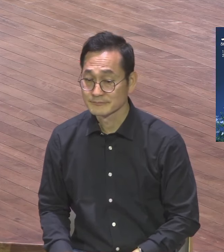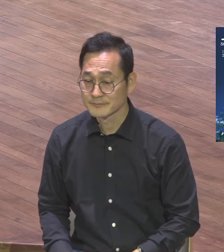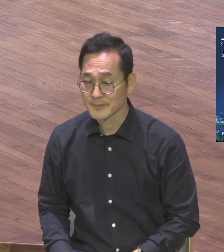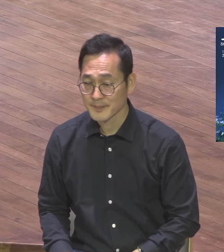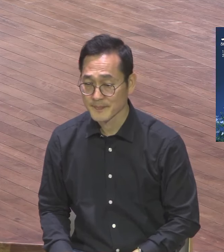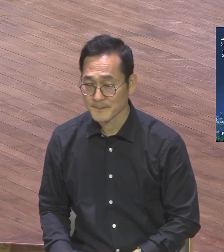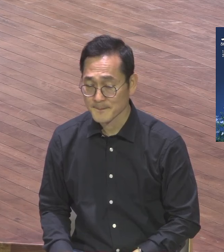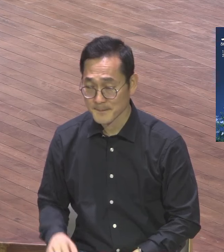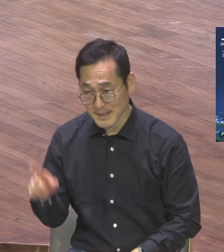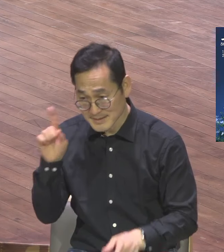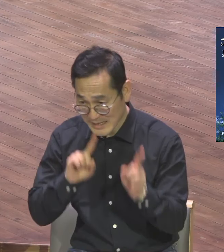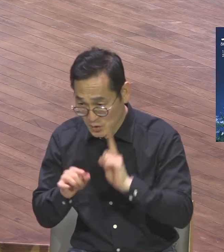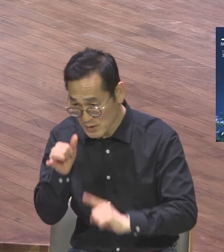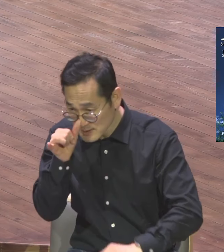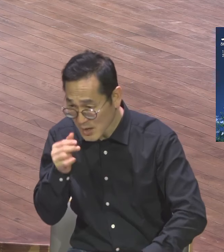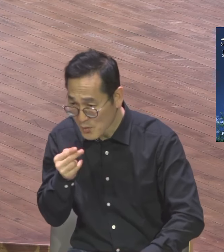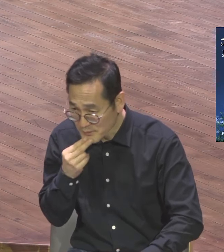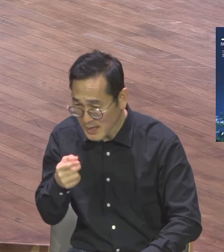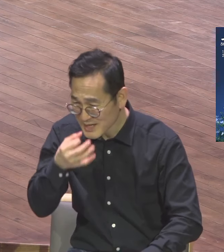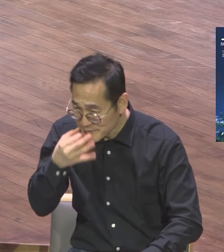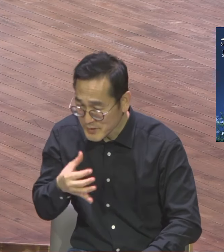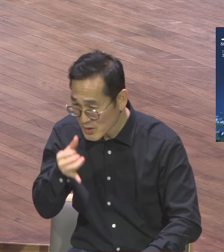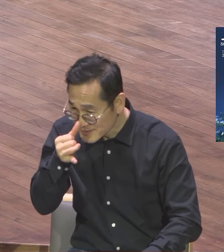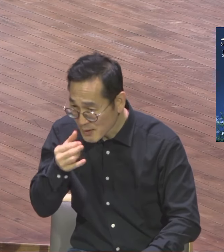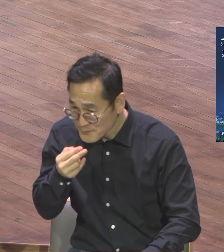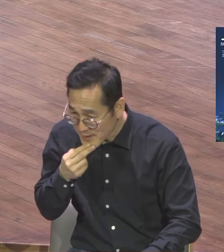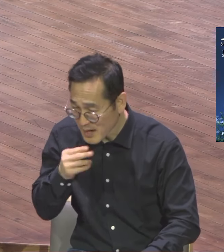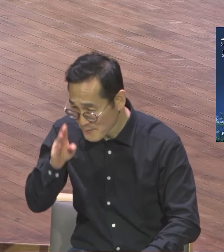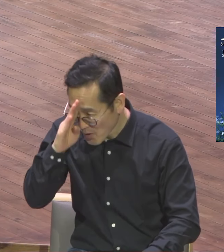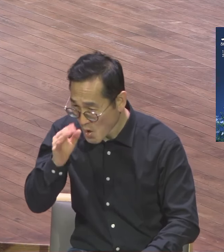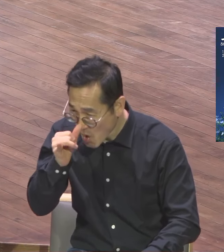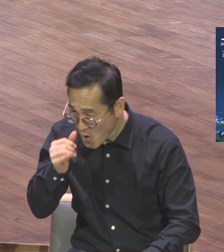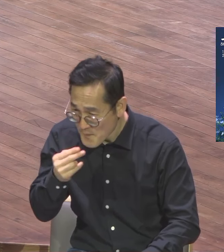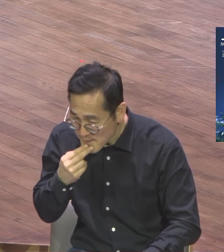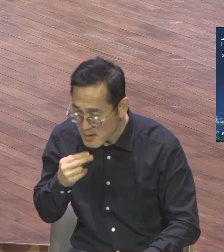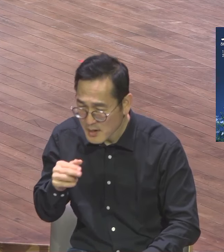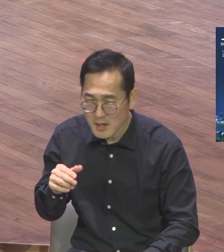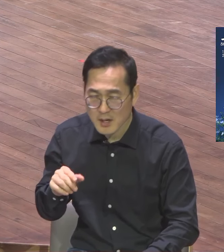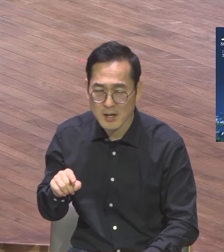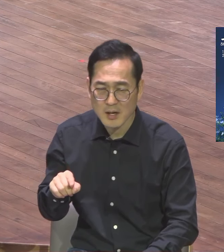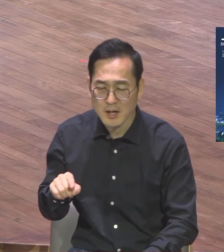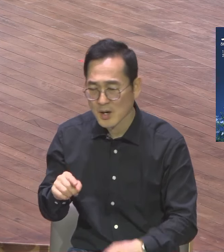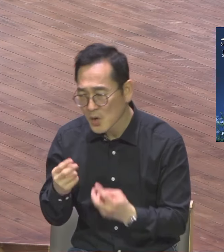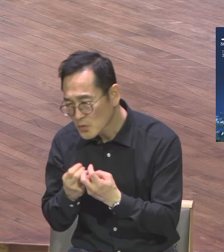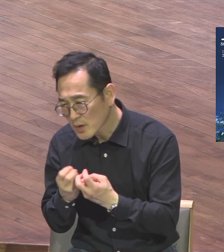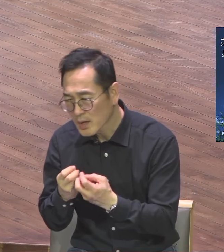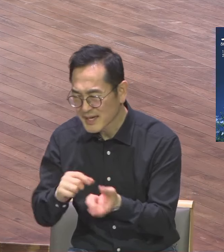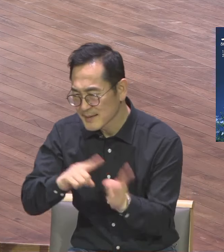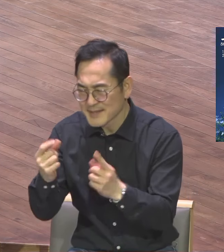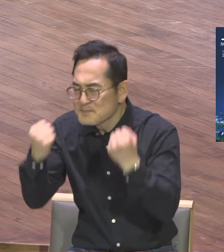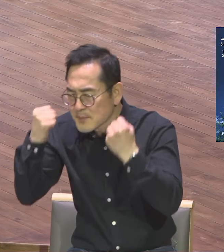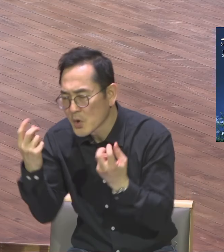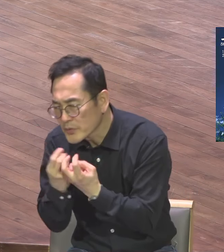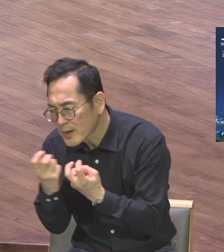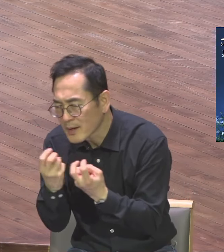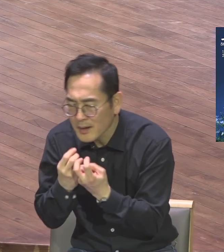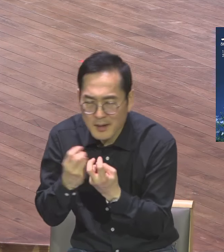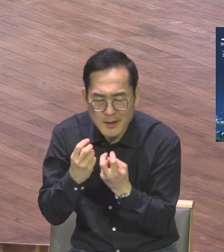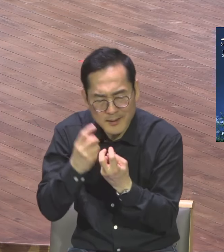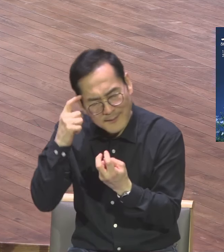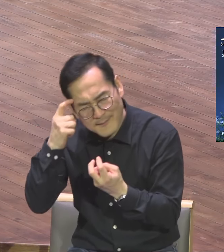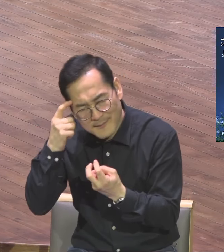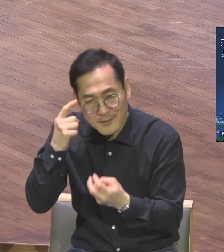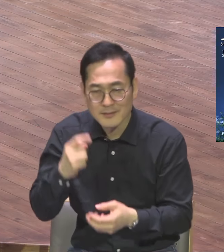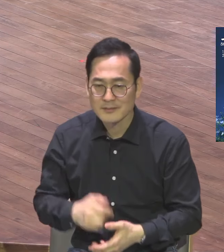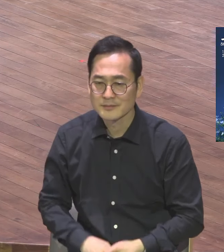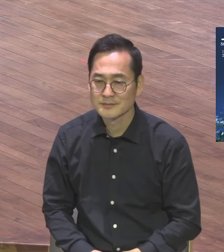상처를 받지 않았는지, 실족하지 않았는지, 어느 부분이 약한지, 어떻게 해야 힘을 얻는 것인지. 저는